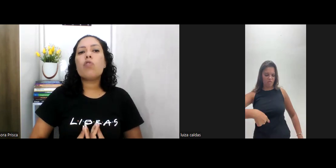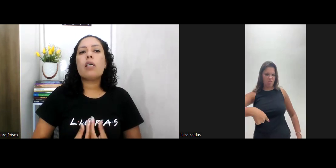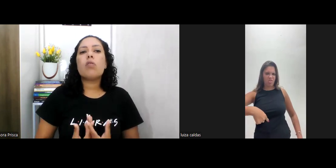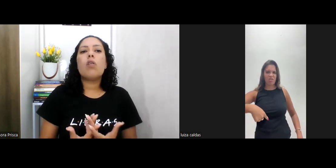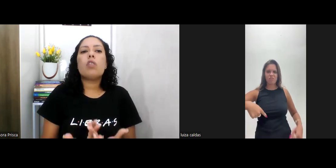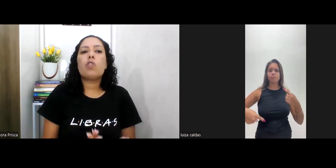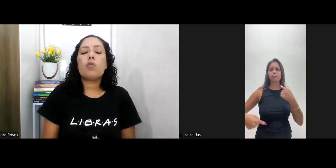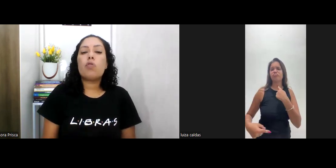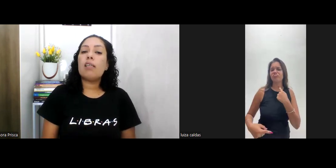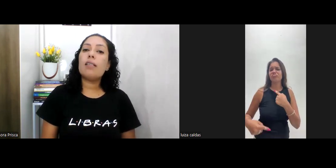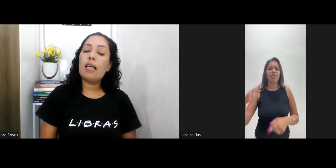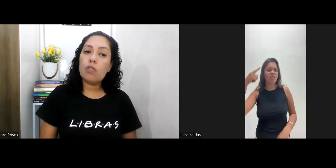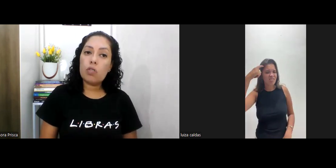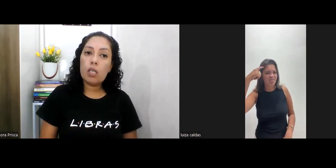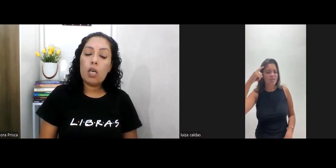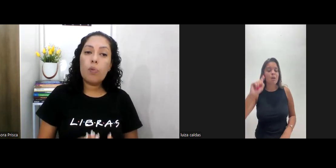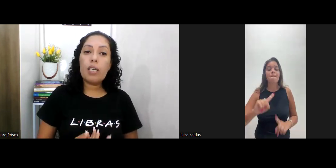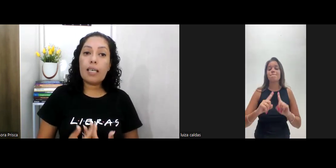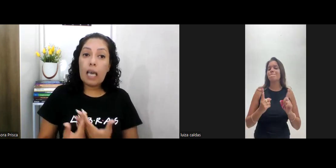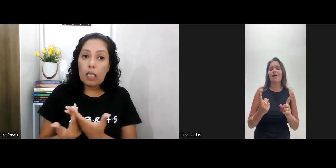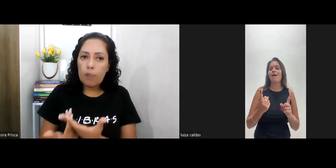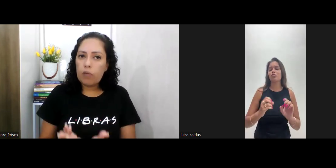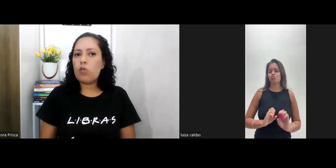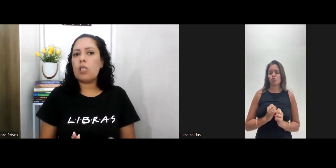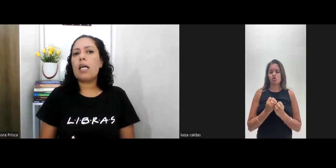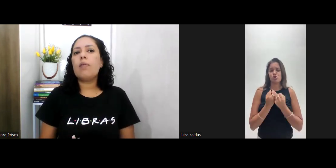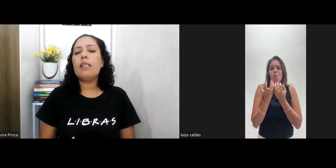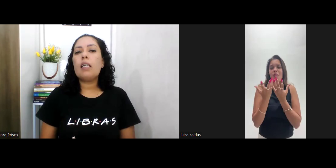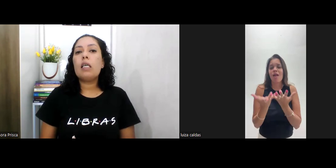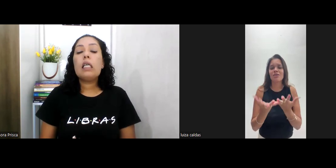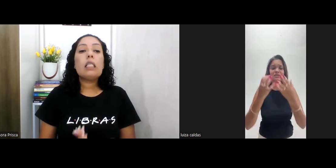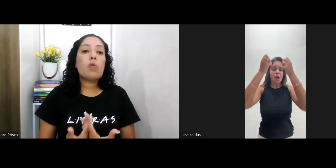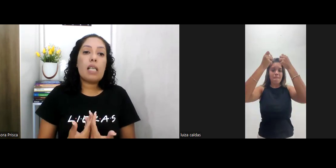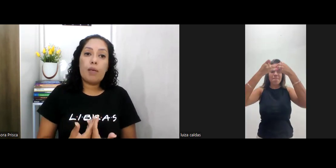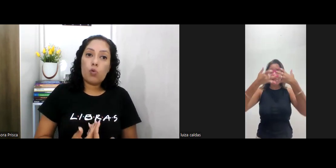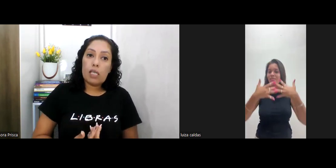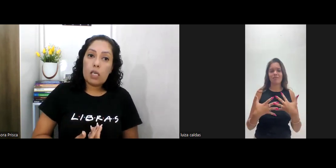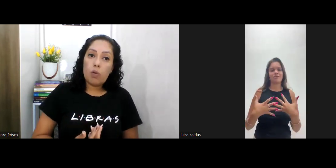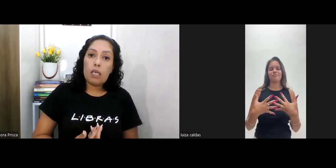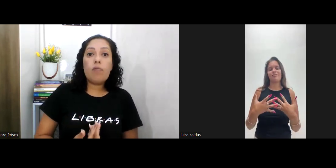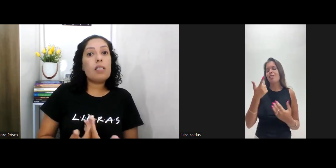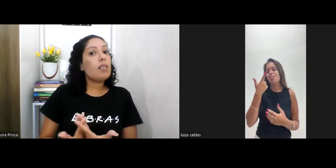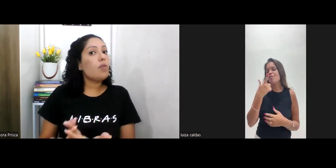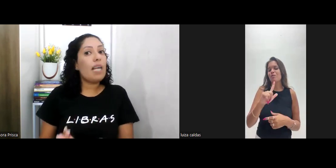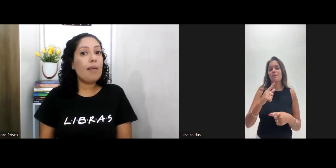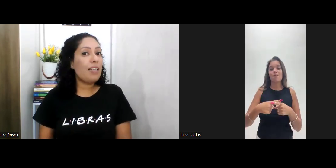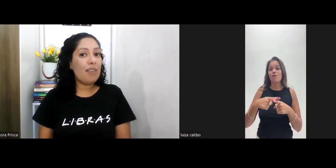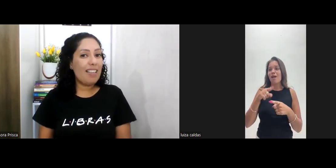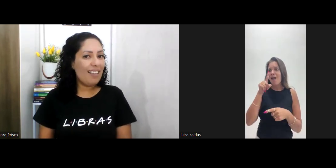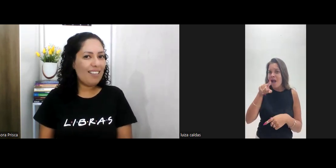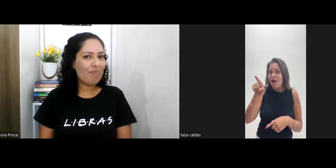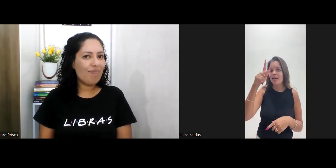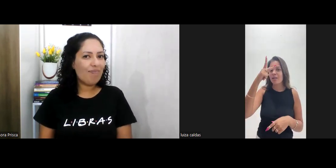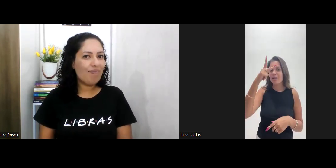consegue ter um diagnóstico de qualidade, porque aquele profissional ali, não sabe a sua língua e você não sabe a